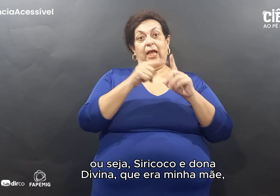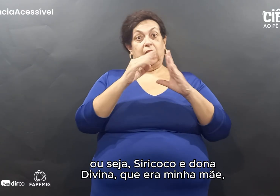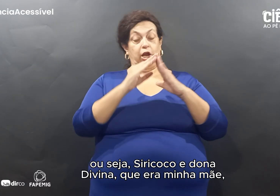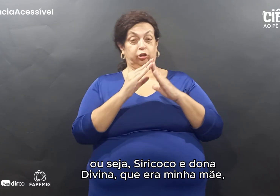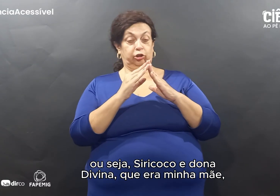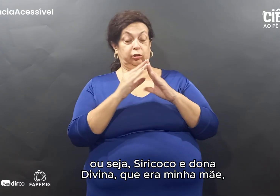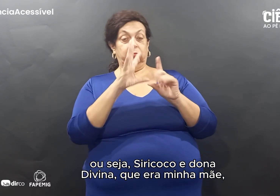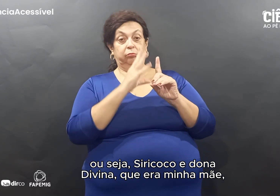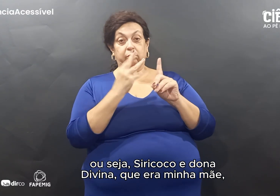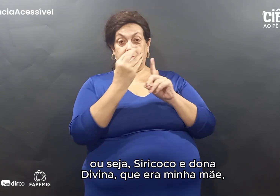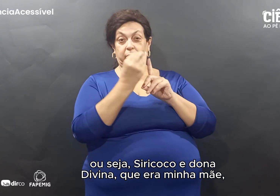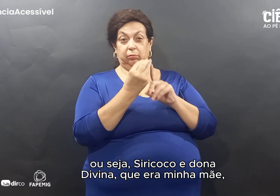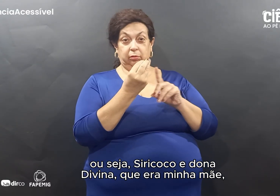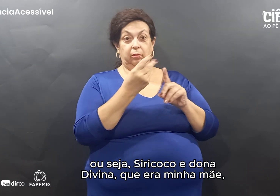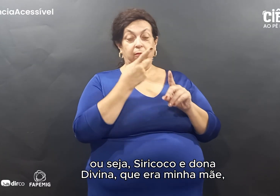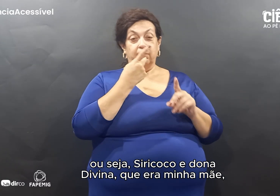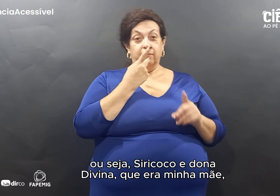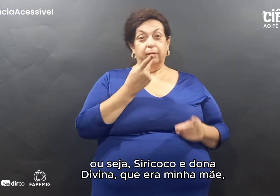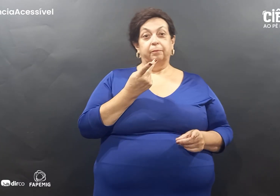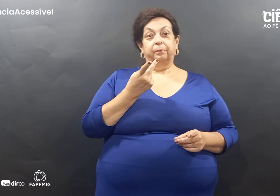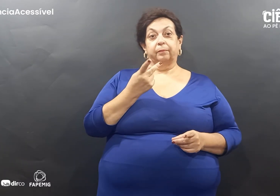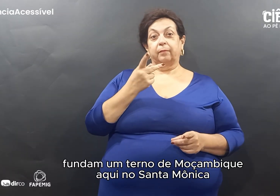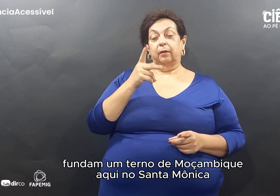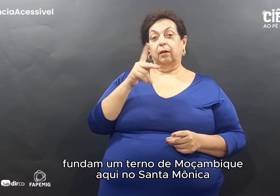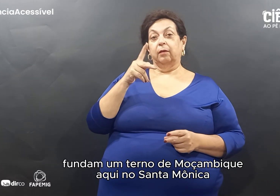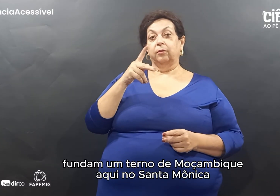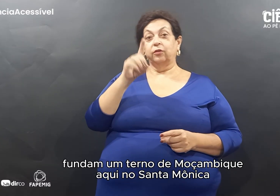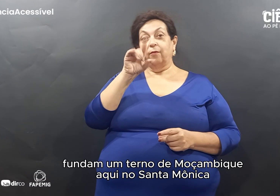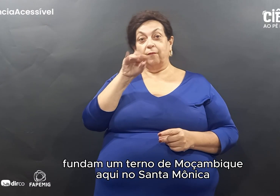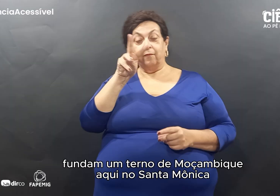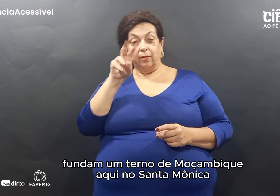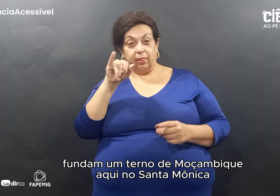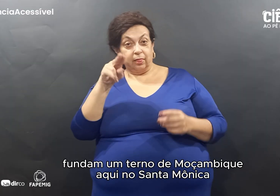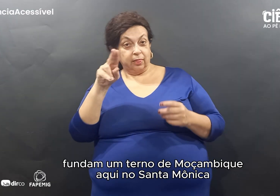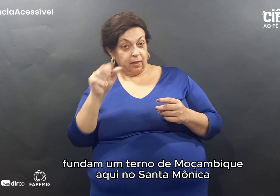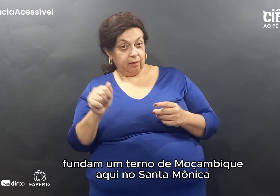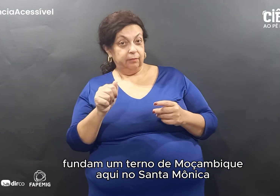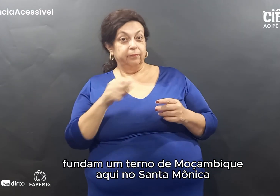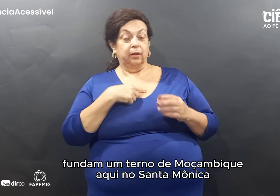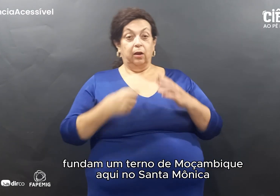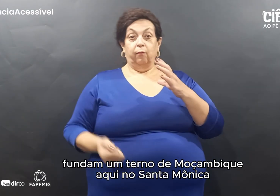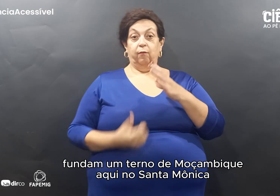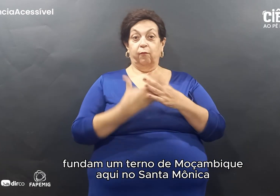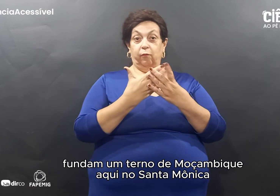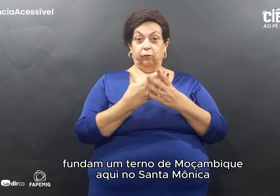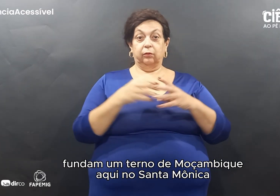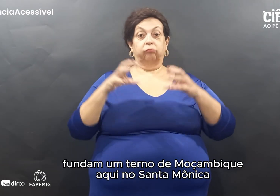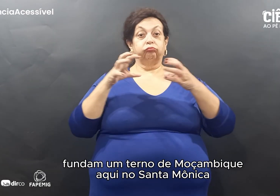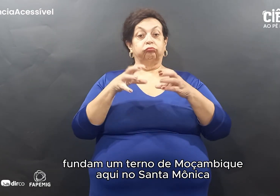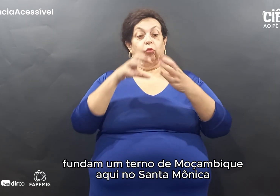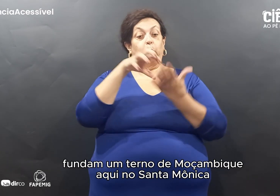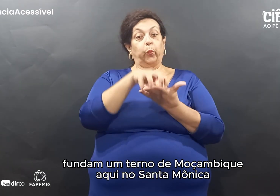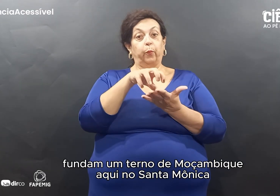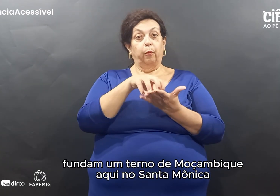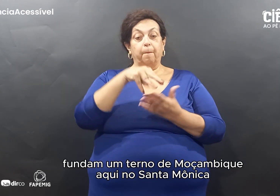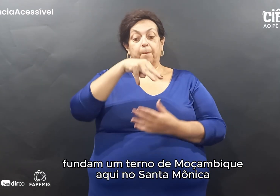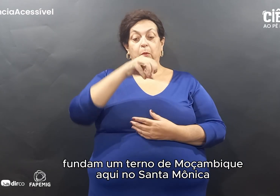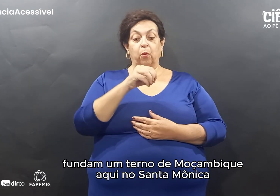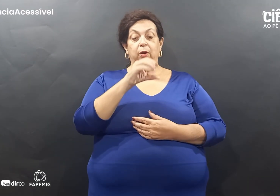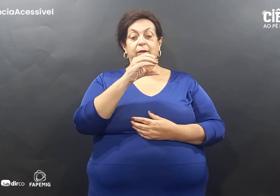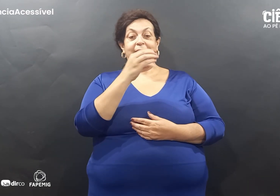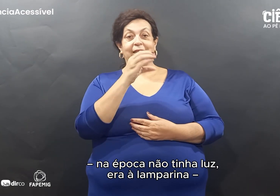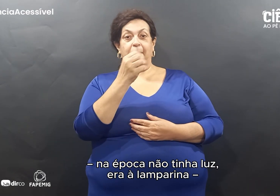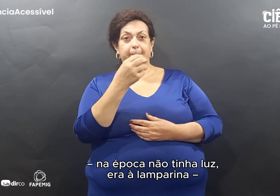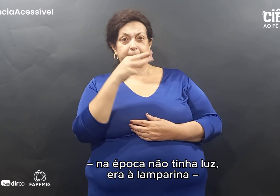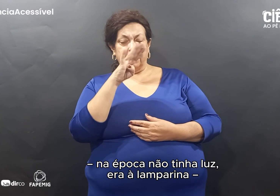seja, Siricoque, Dona Divina, que era minha mãe, funda um terno de Moçambique, aqui no Santa